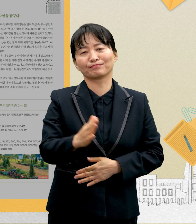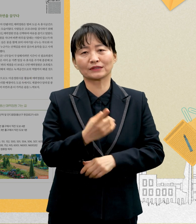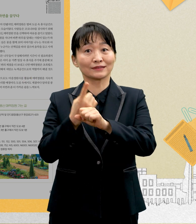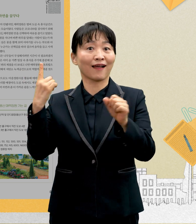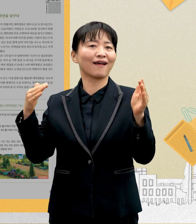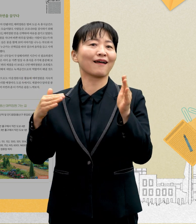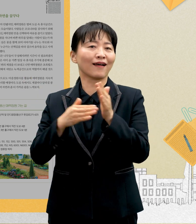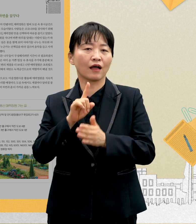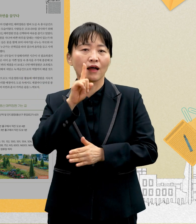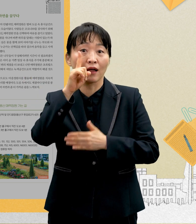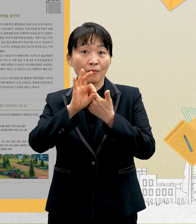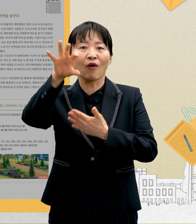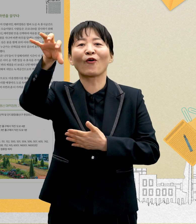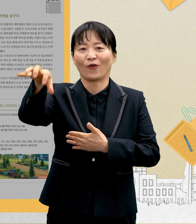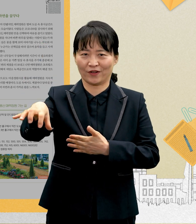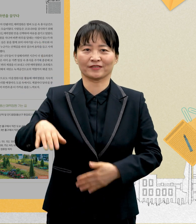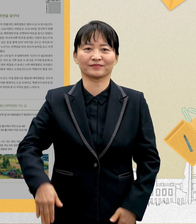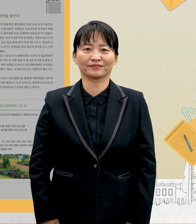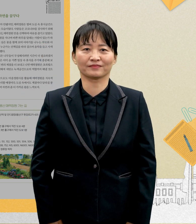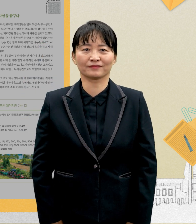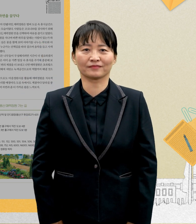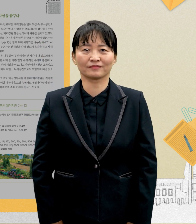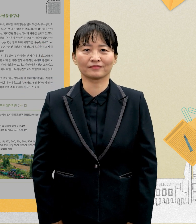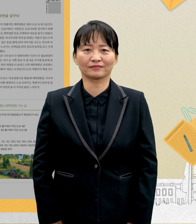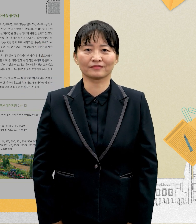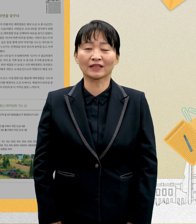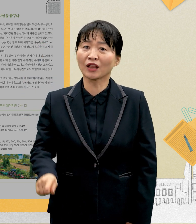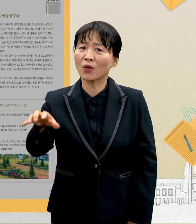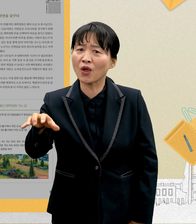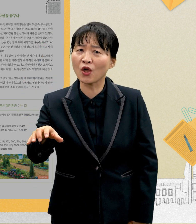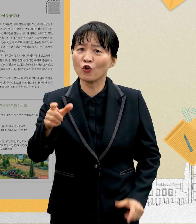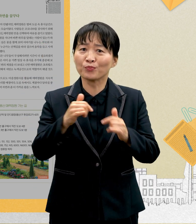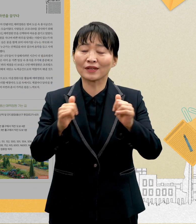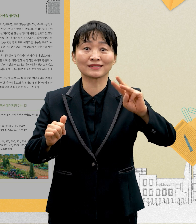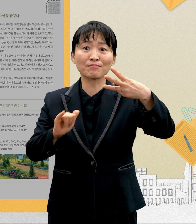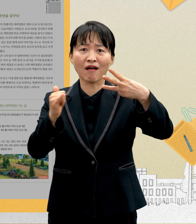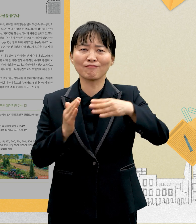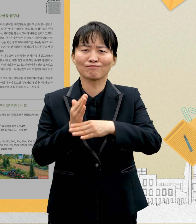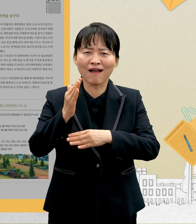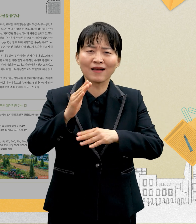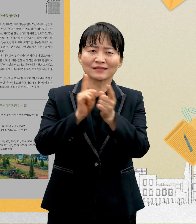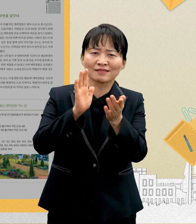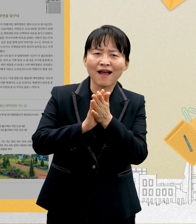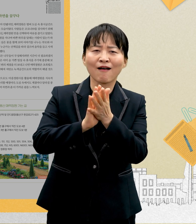선별진료소가 운영되던 곳인데요. 이곳이 구민 300여 명의 손을 거쳐 매력정원으로